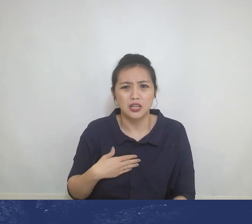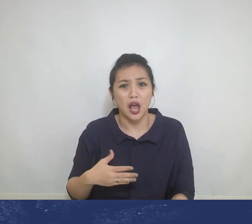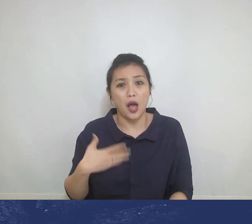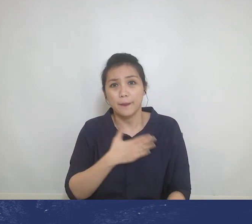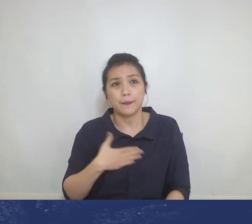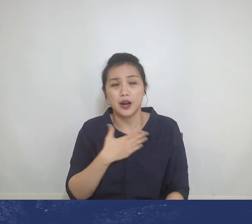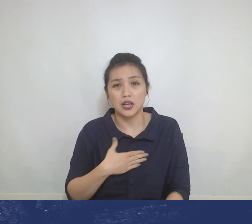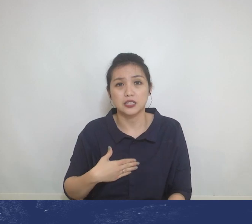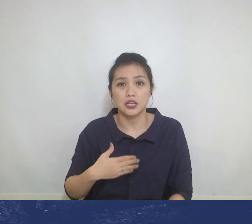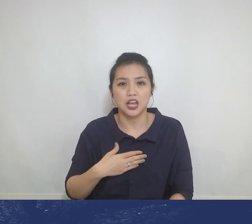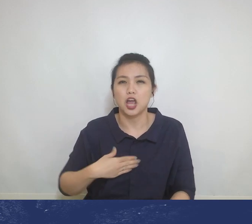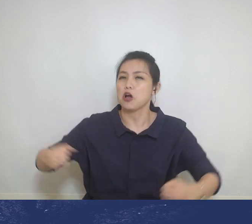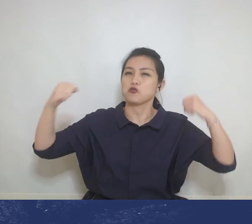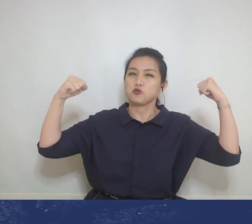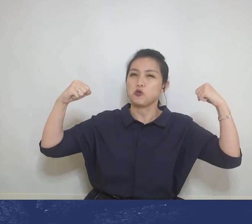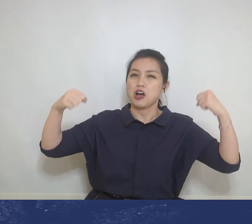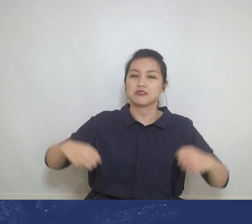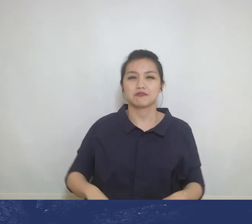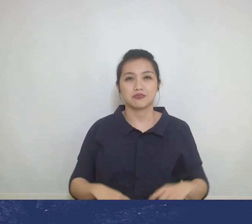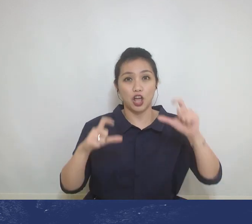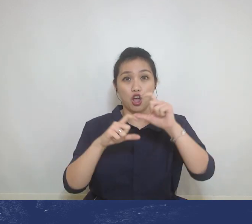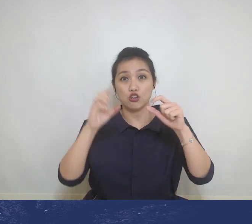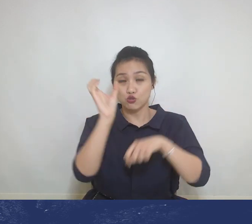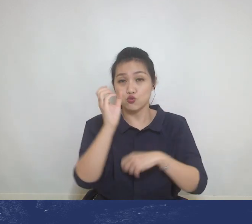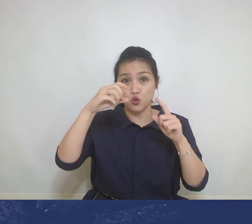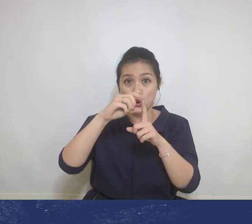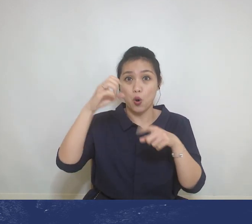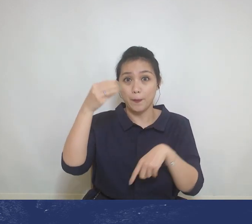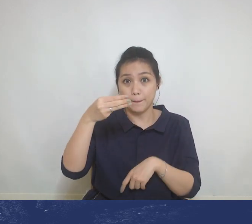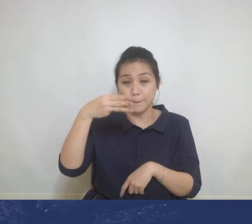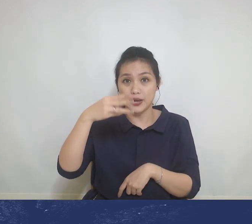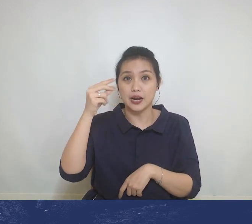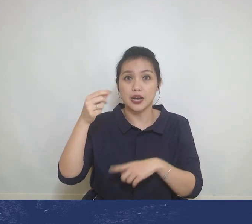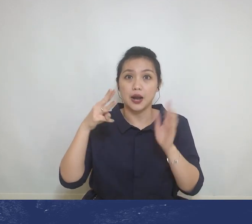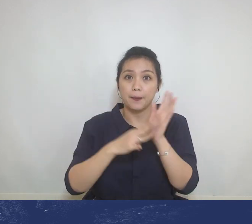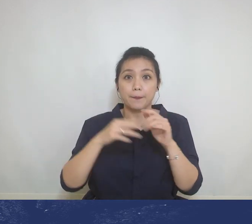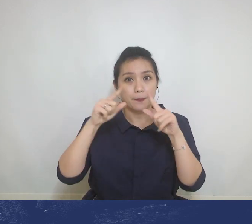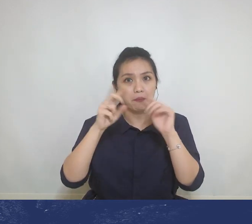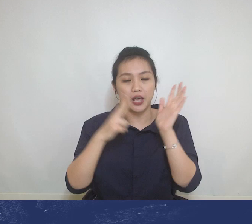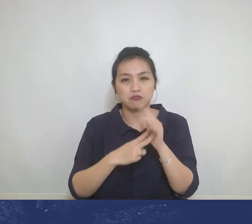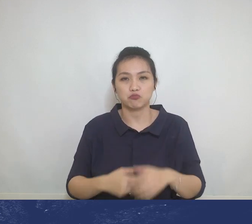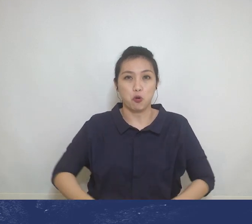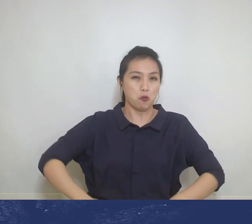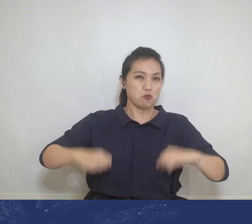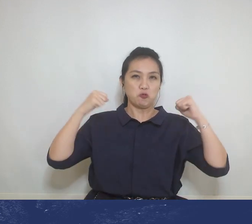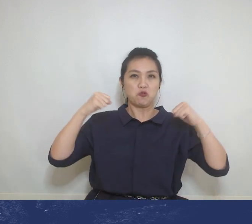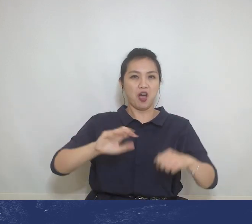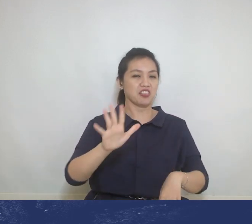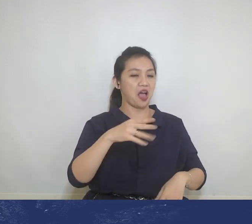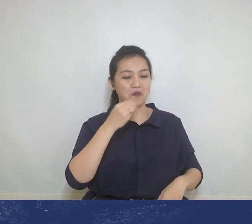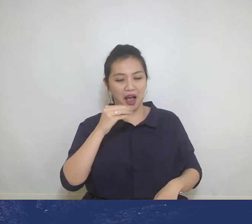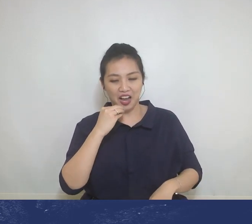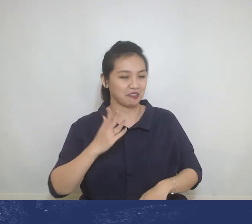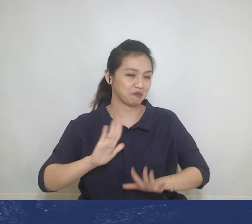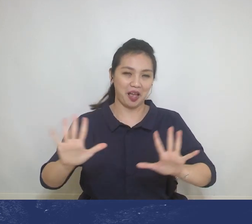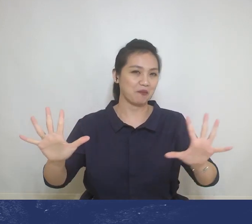Saya selama ini selalu menganggap diri saya itu Superman dalam pelayanan. Dalam pelayanan pokoknya saya itu bisa kuat, enggak makan seharian pun